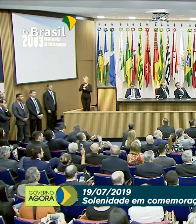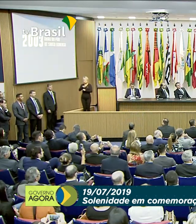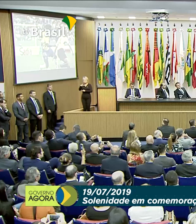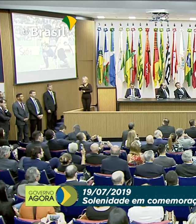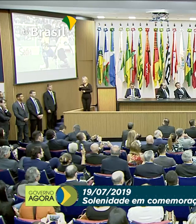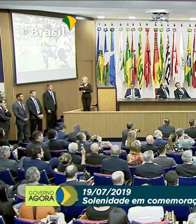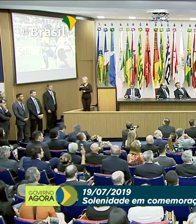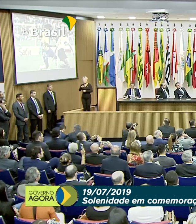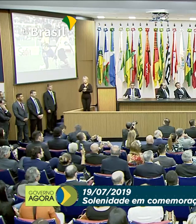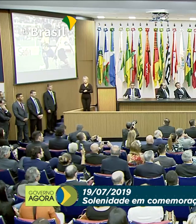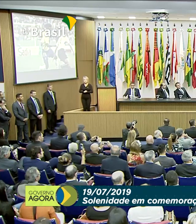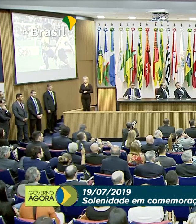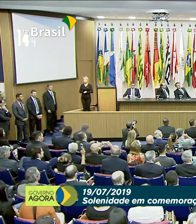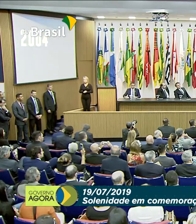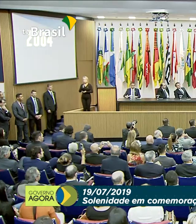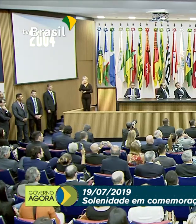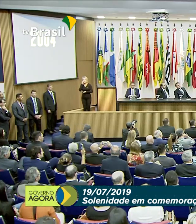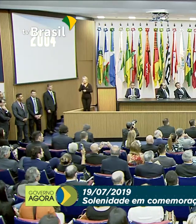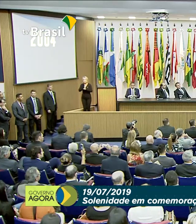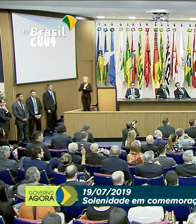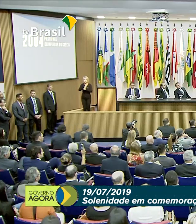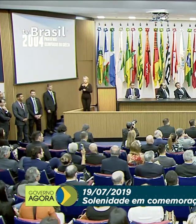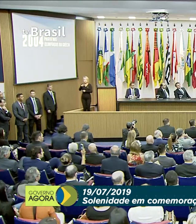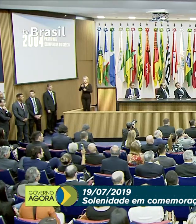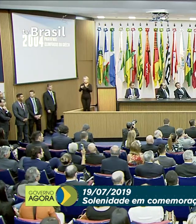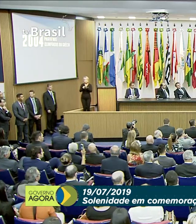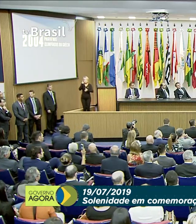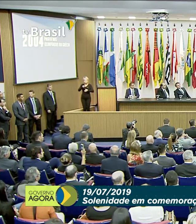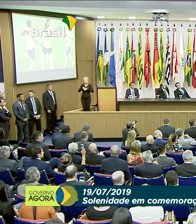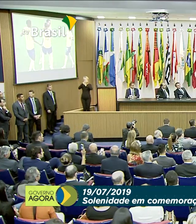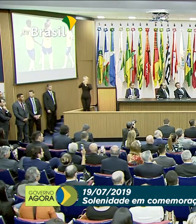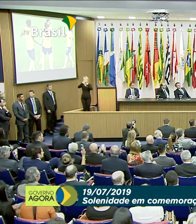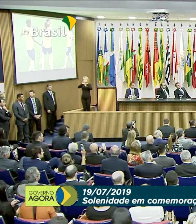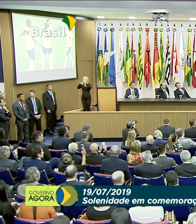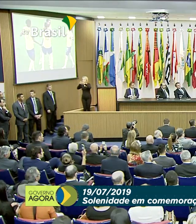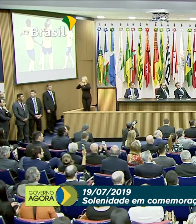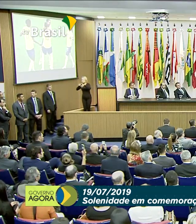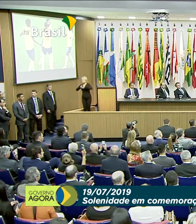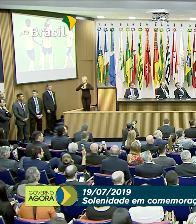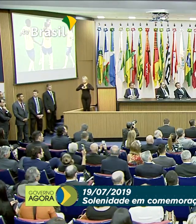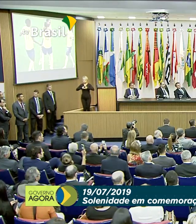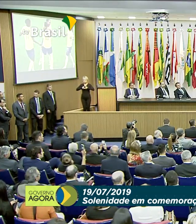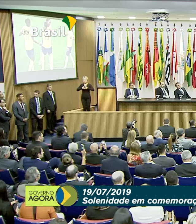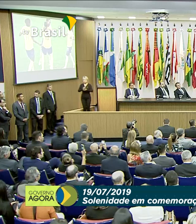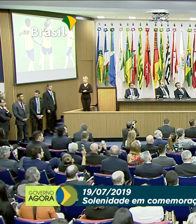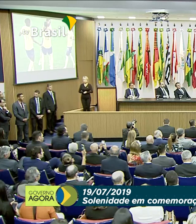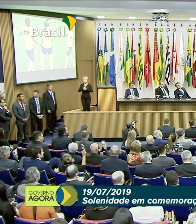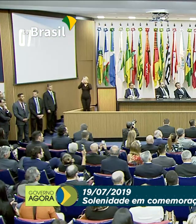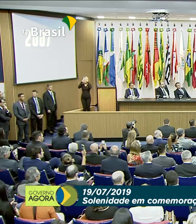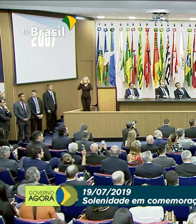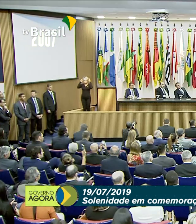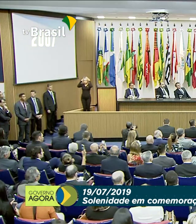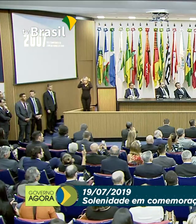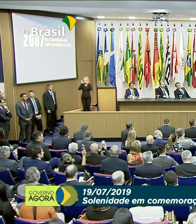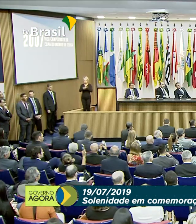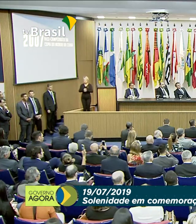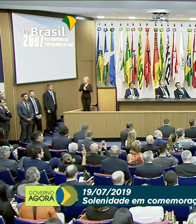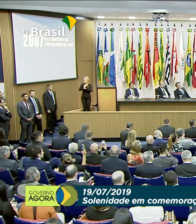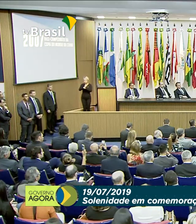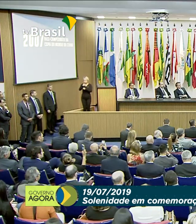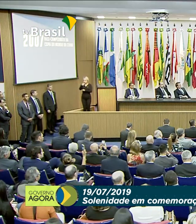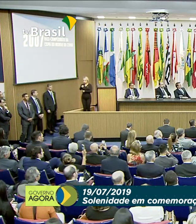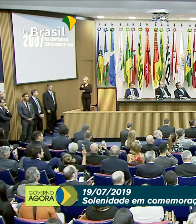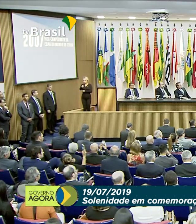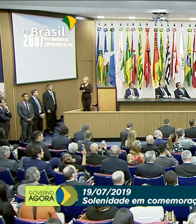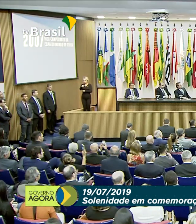ouro no Pan de Santo Domingo. Em 2004, o primeiro pódio olímpico, medalha de prata em Atenas, na Grécia. Em 2007, foi a